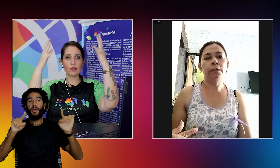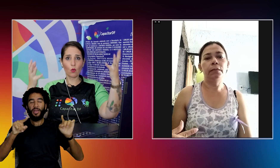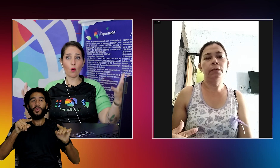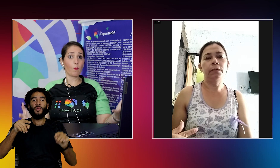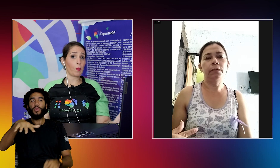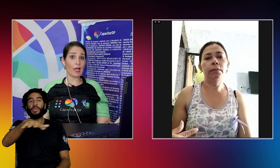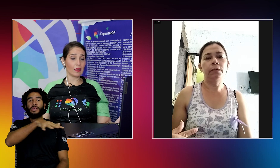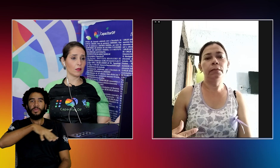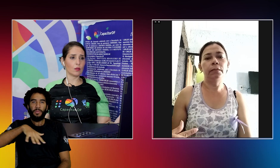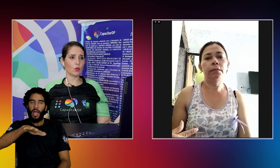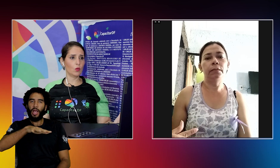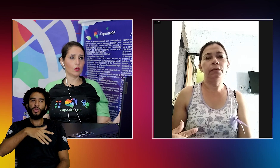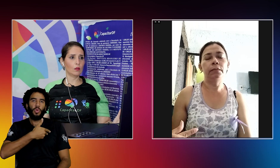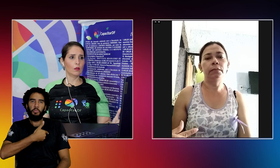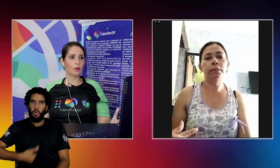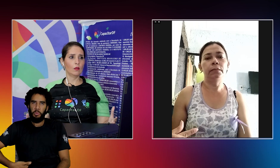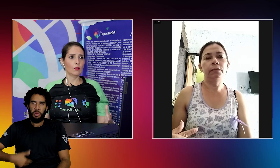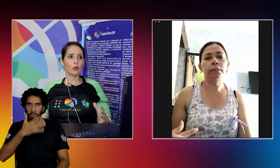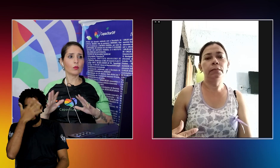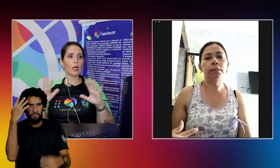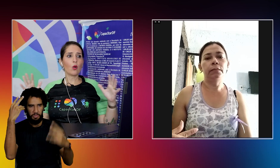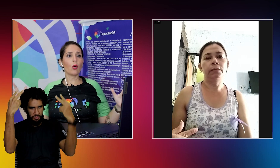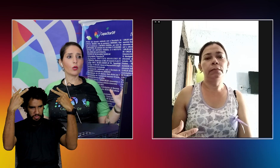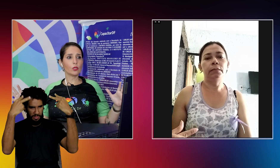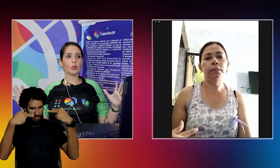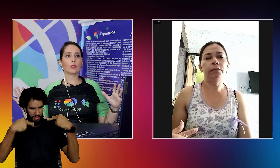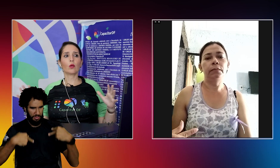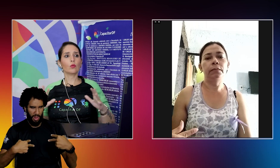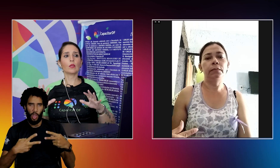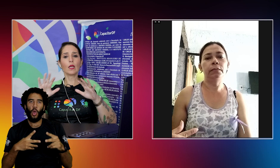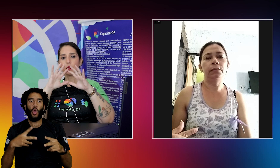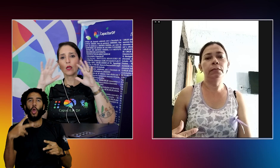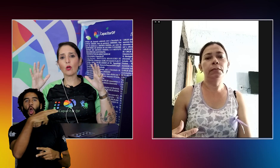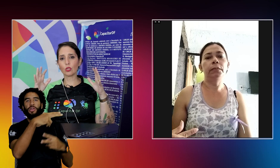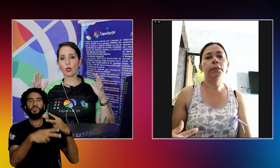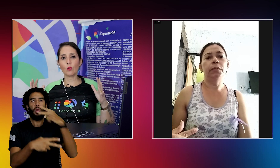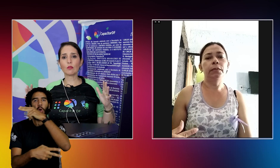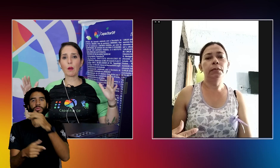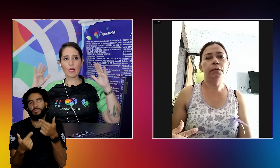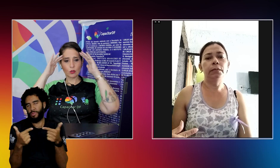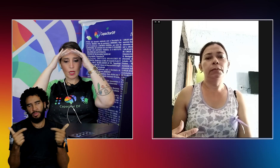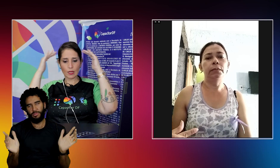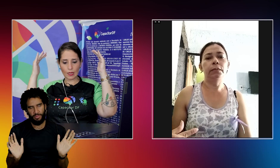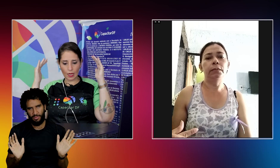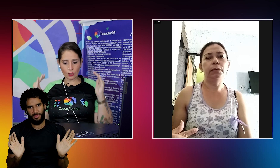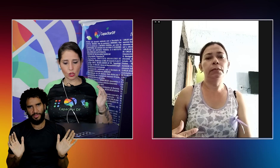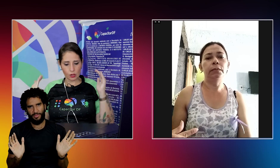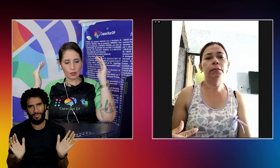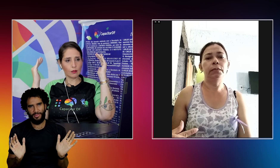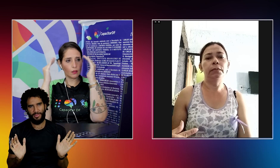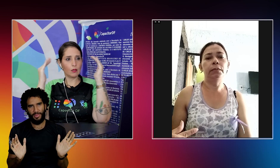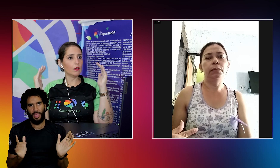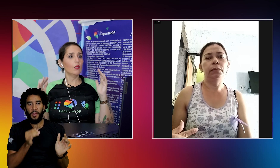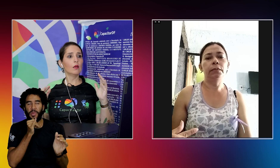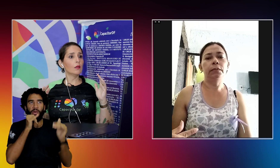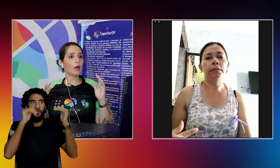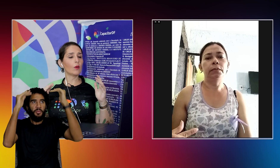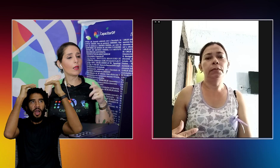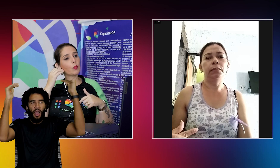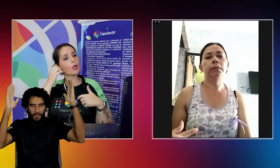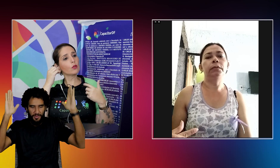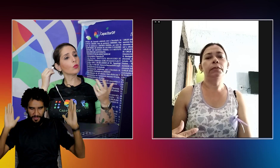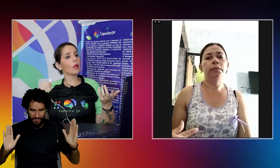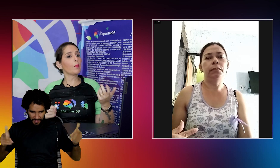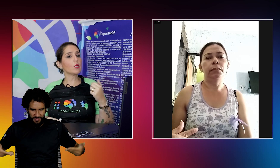uma visão completa sua, não tem corte. Então, não tem esse negócio de que o espaço é essa caixinha aqui. Não,